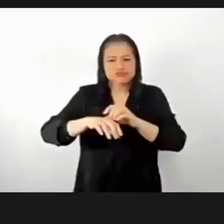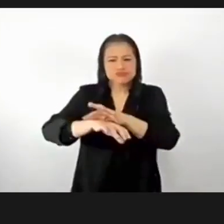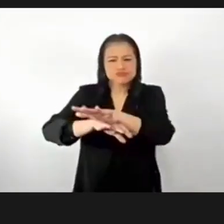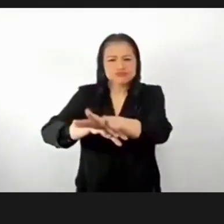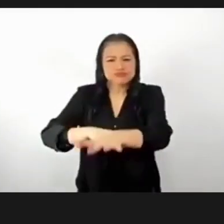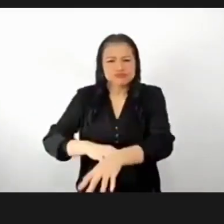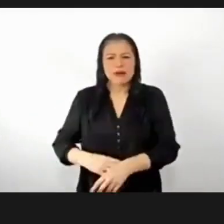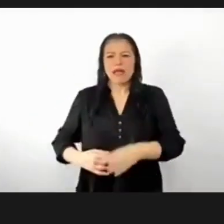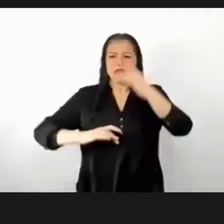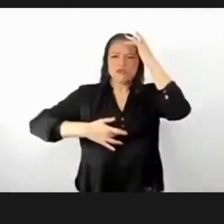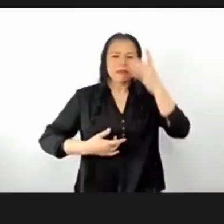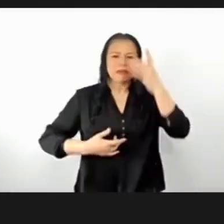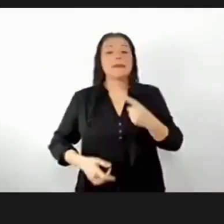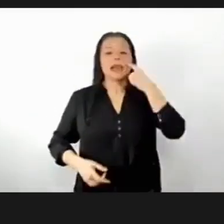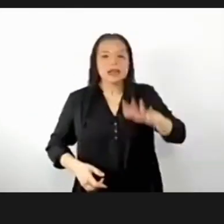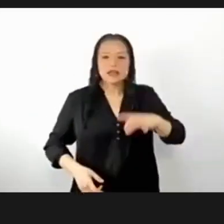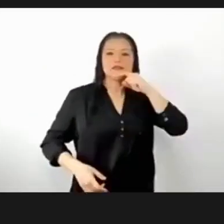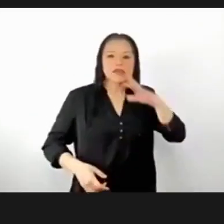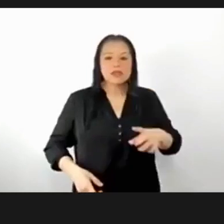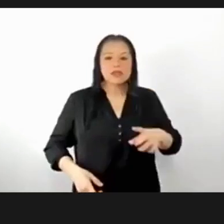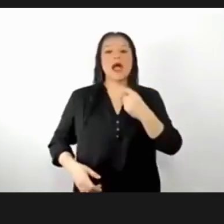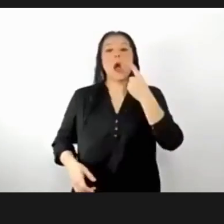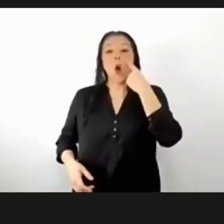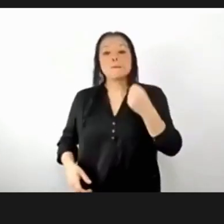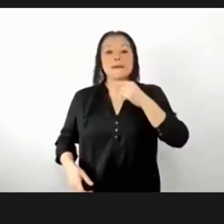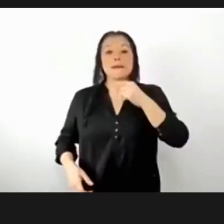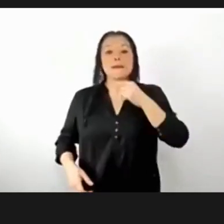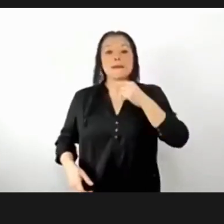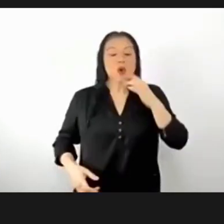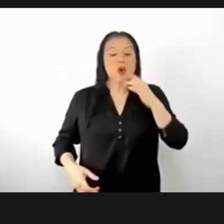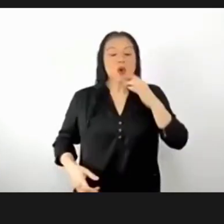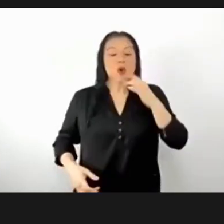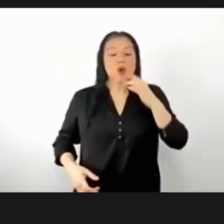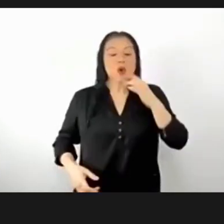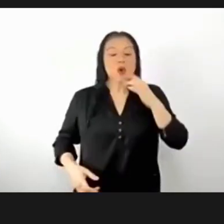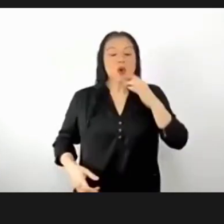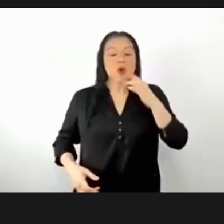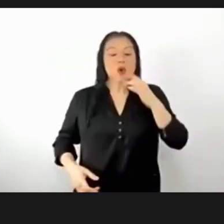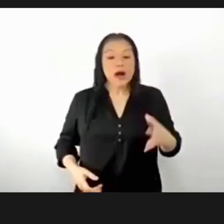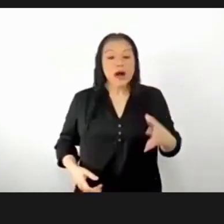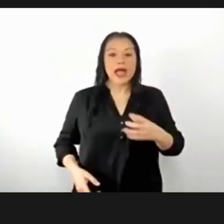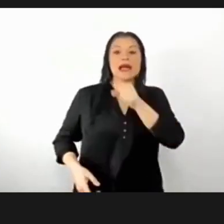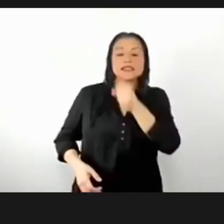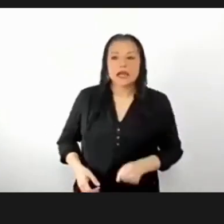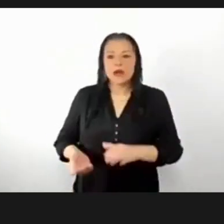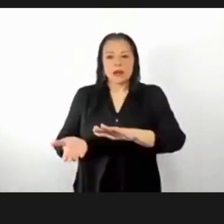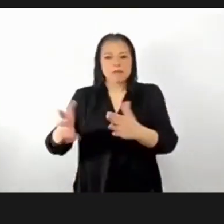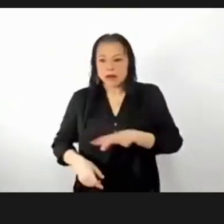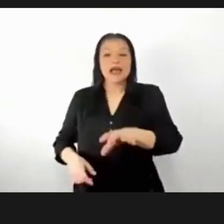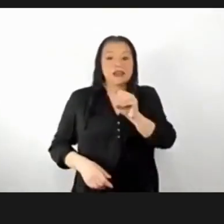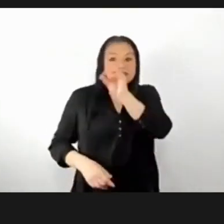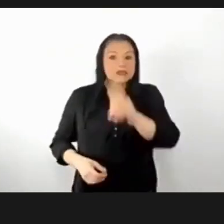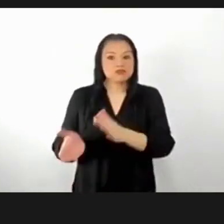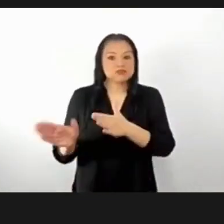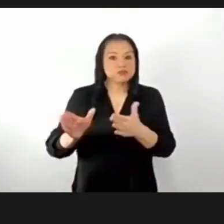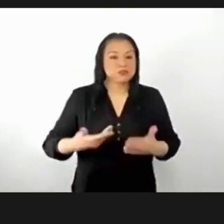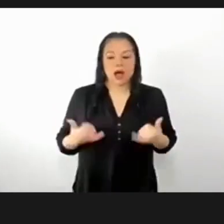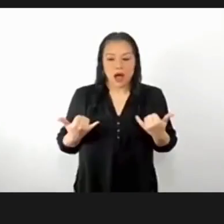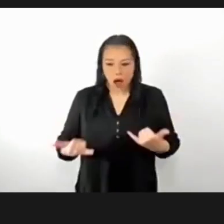atacaba a niños, a hombres, mujeres, ancianos, y mataba al 30%. Imagínense,